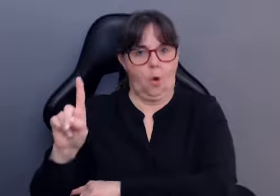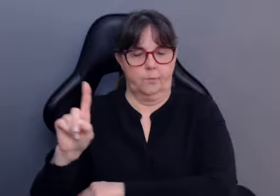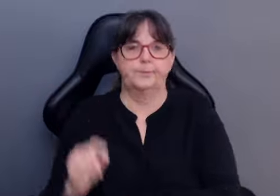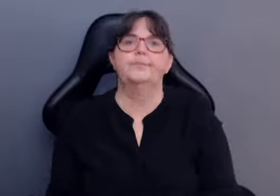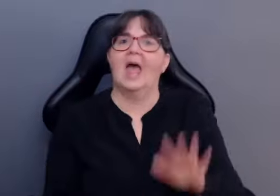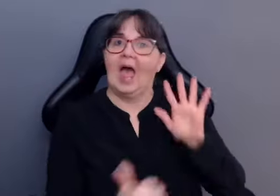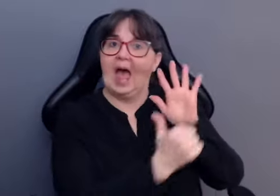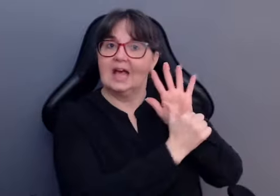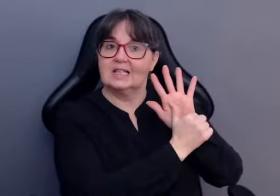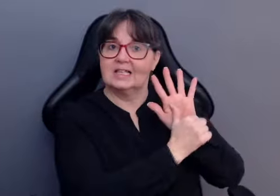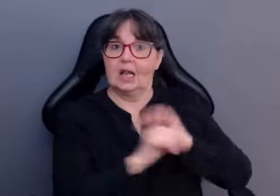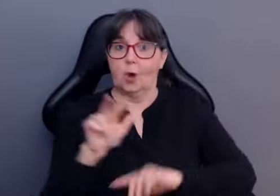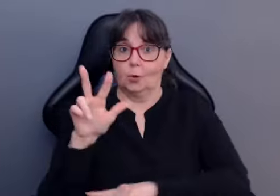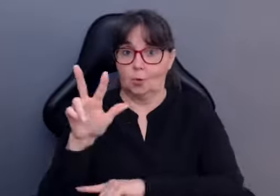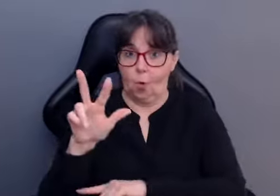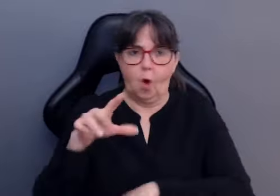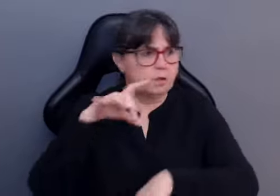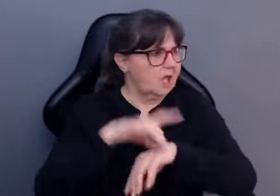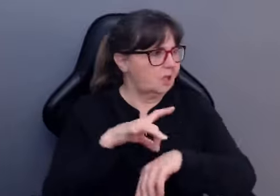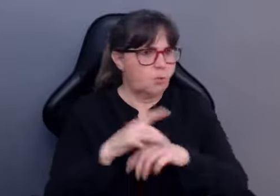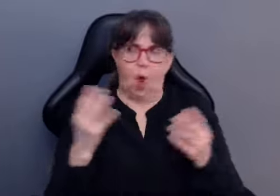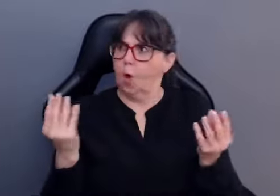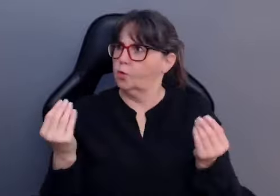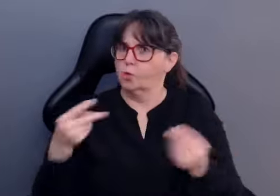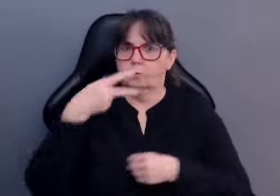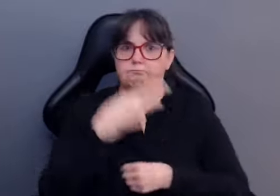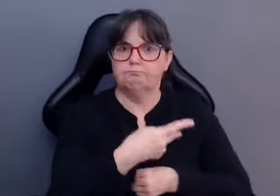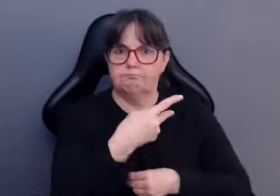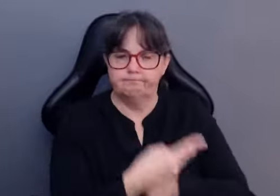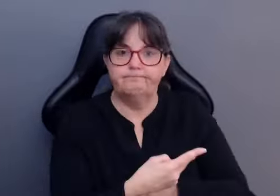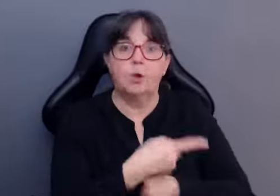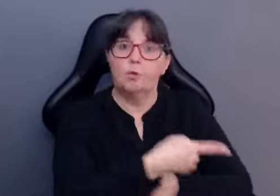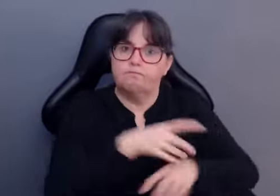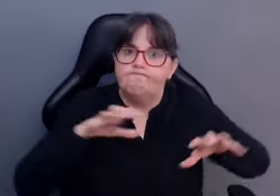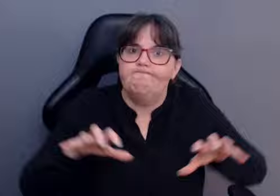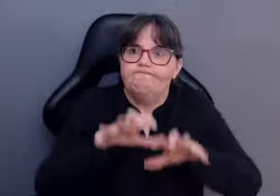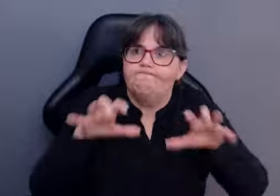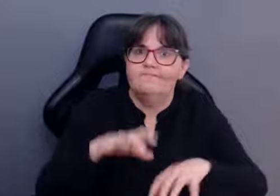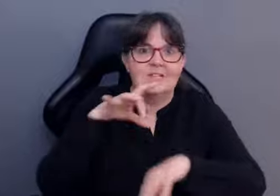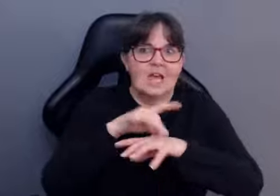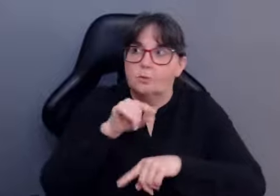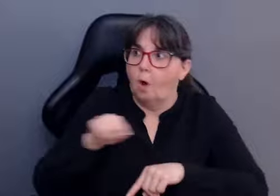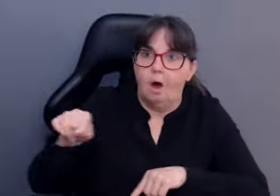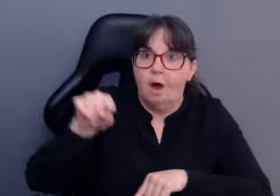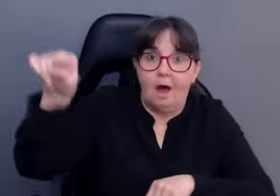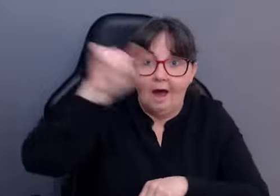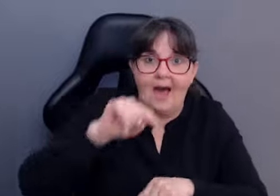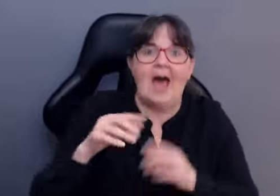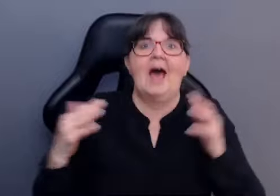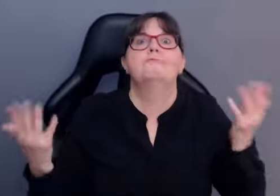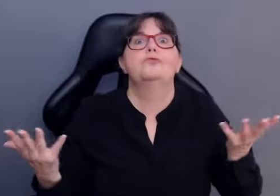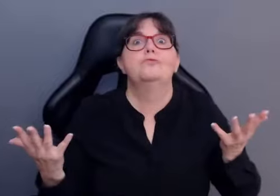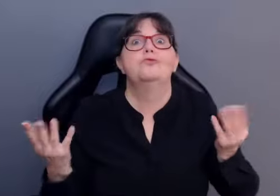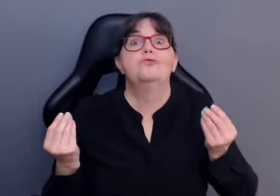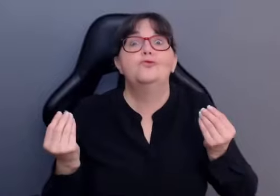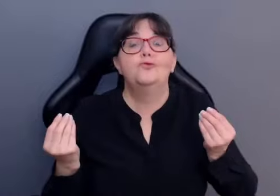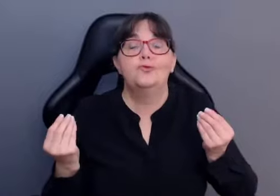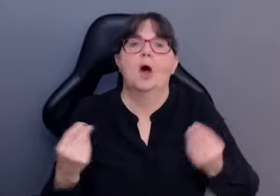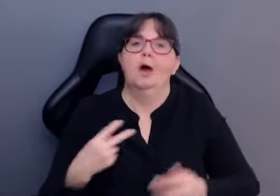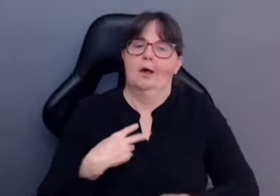Article 3. Territoire. Le champ d'action de la corporation correspond à la région de